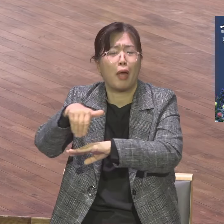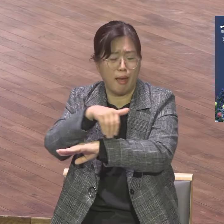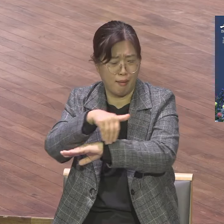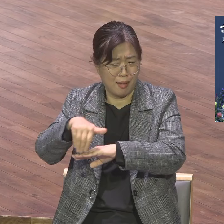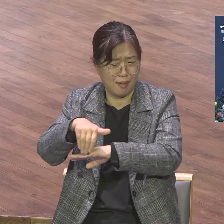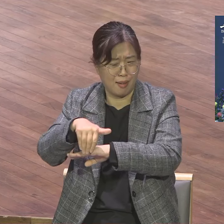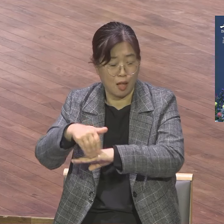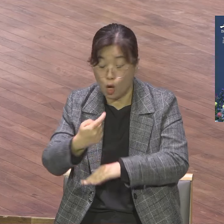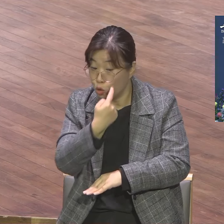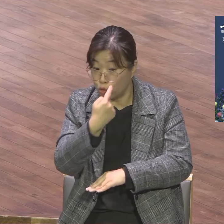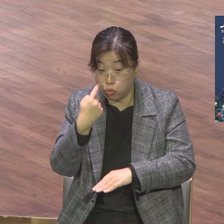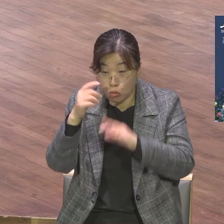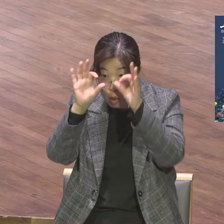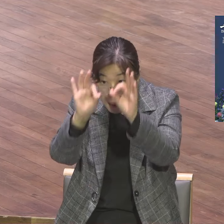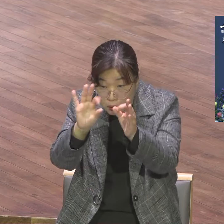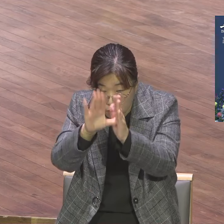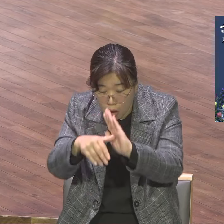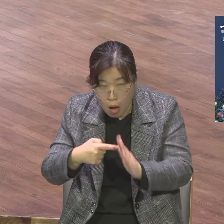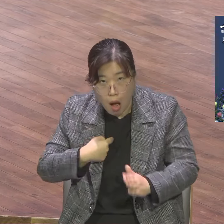않는다.